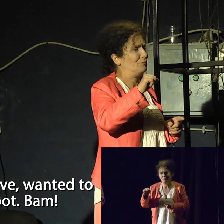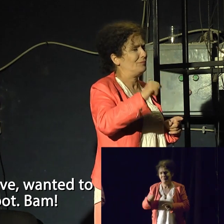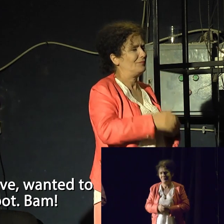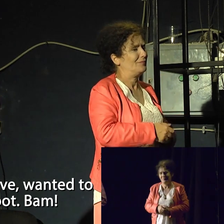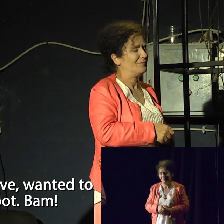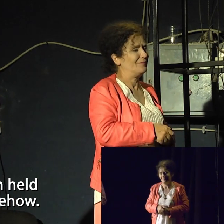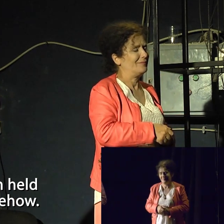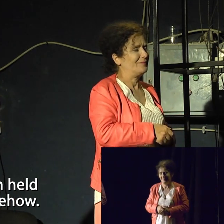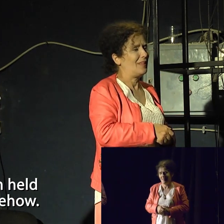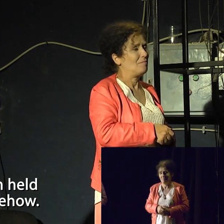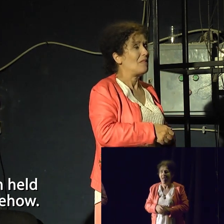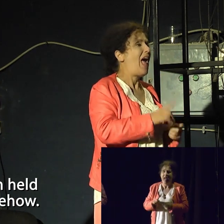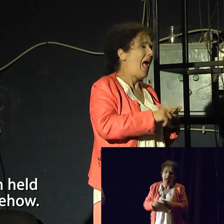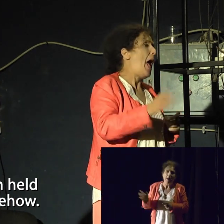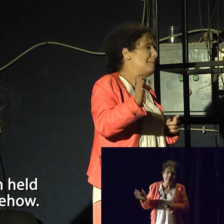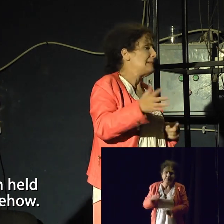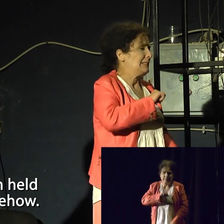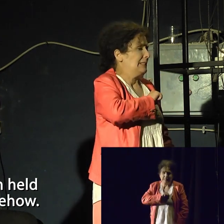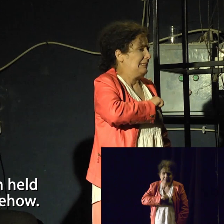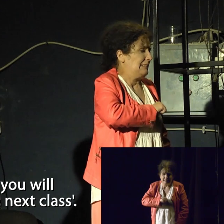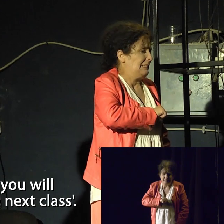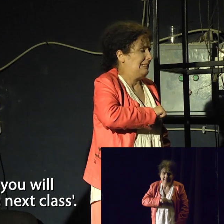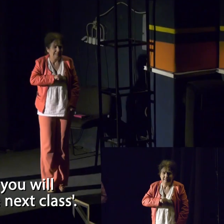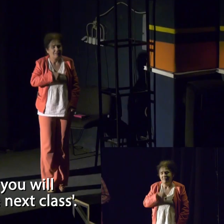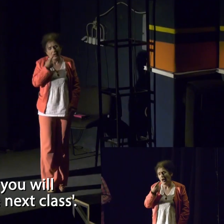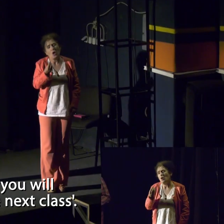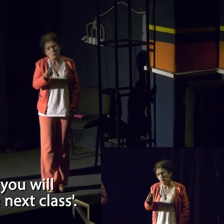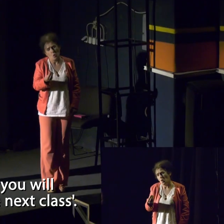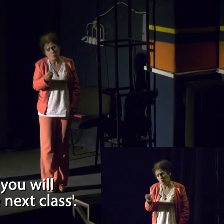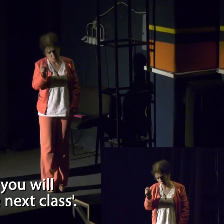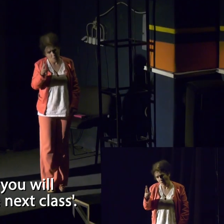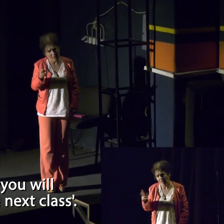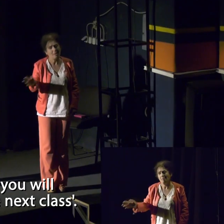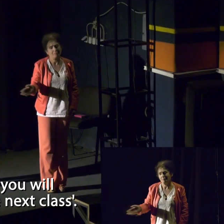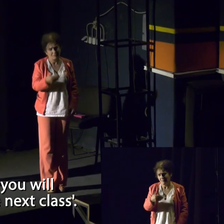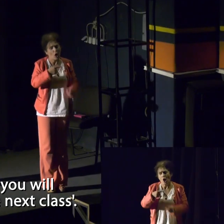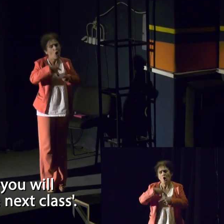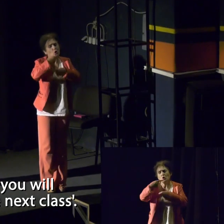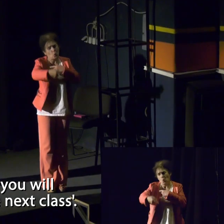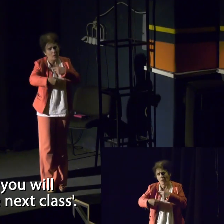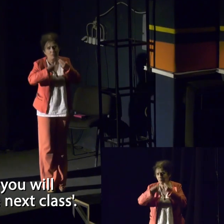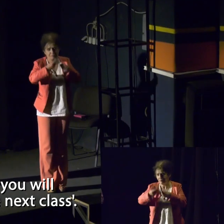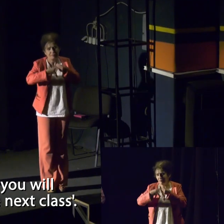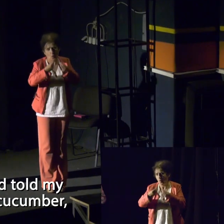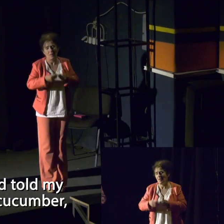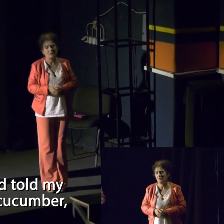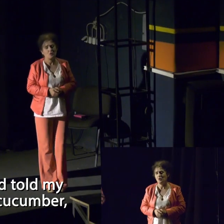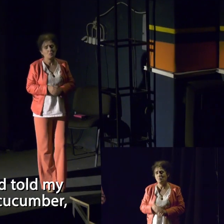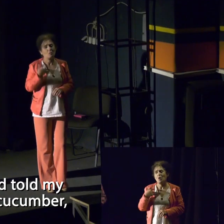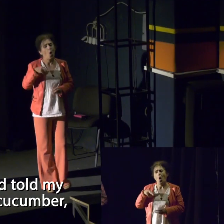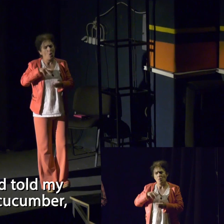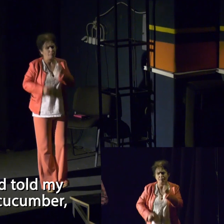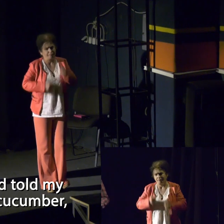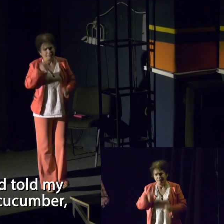танк. Ама ајде, некако се воздржа жената, рече: "Добро, Виктор, нема проблем, на наредниот класен час ќе ми објасниш." Отидов